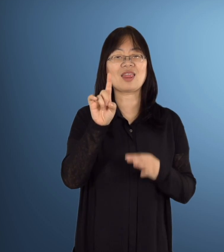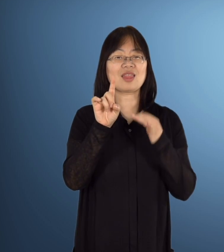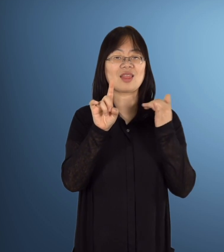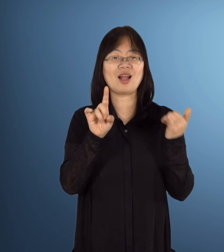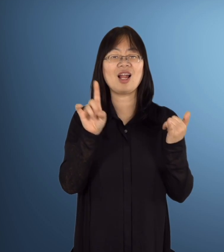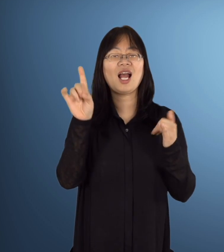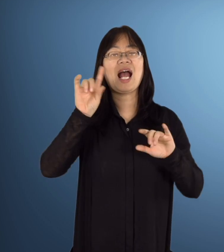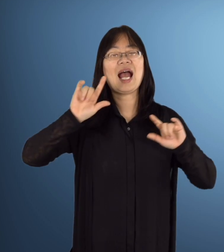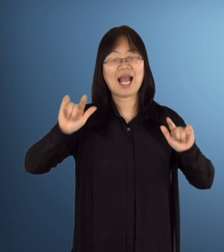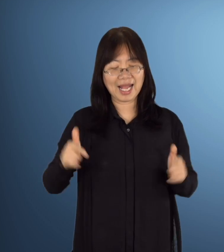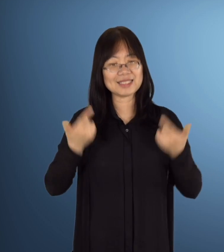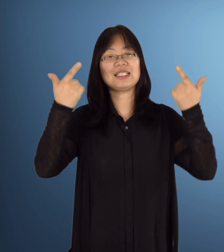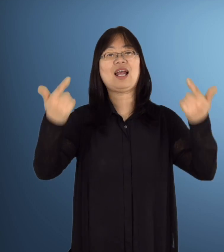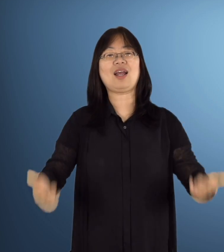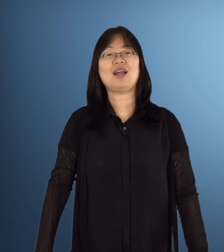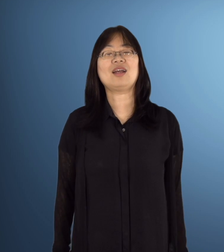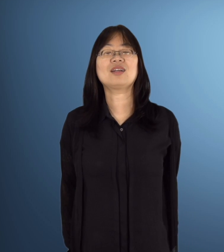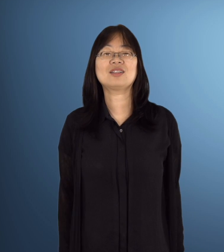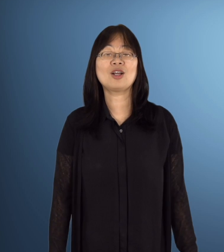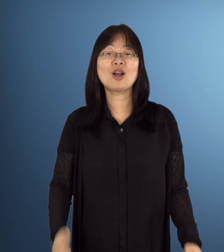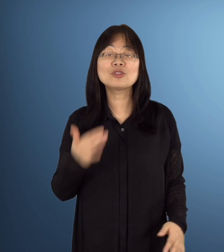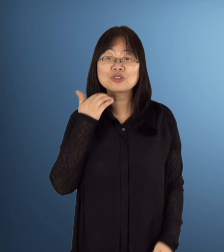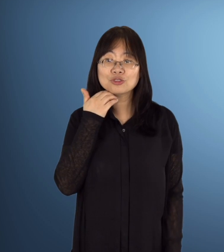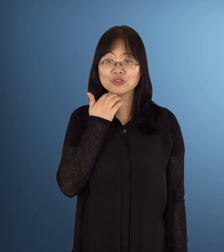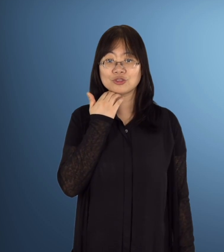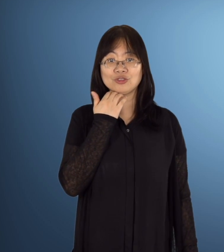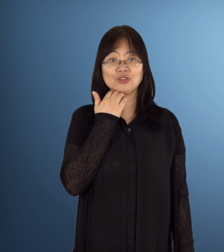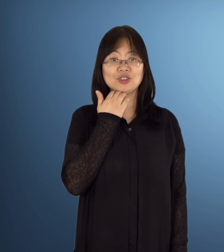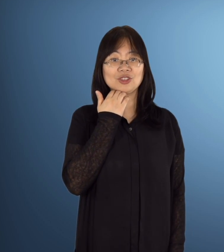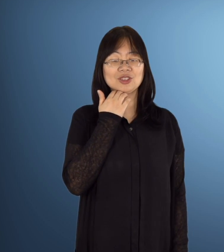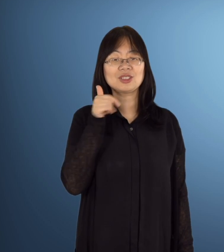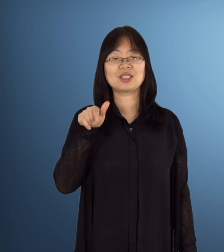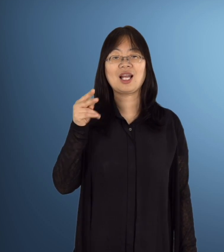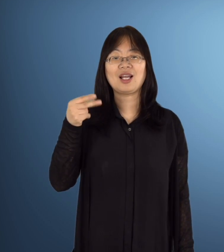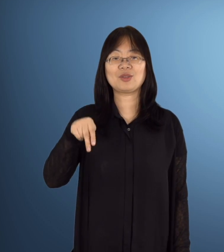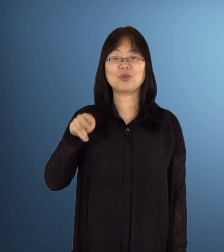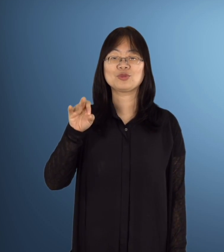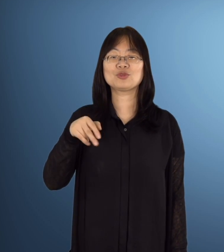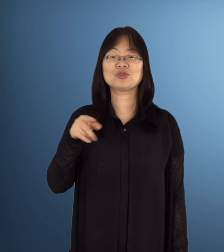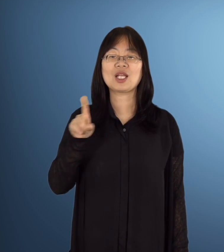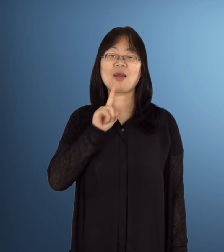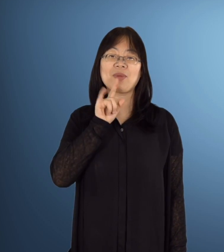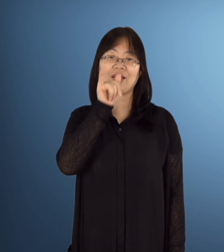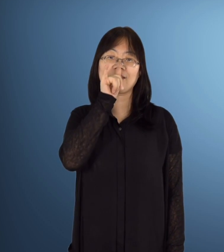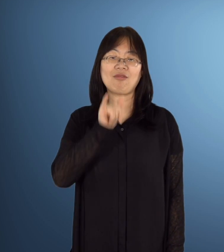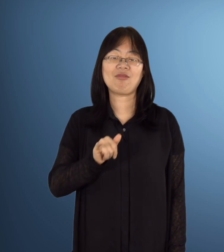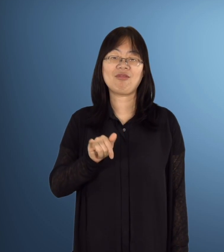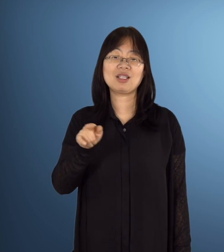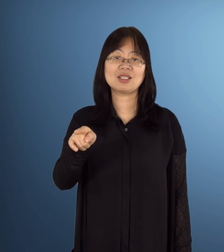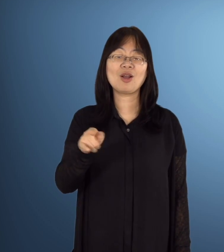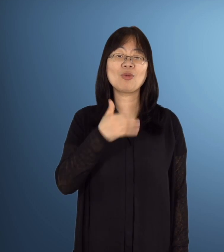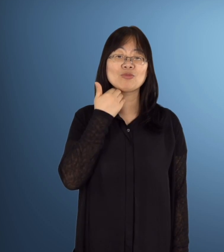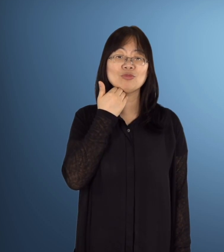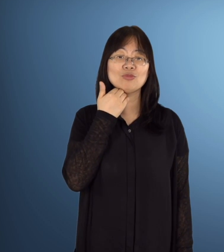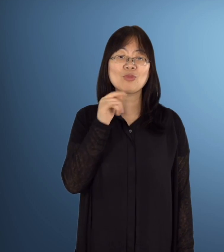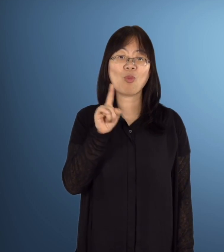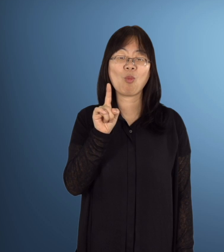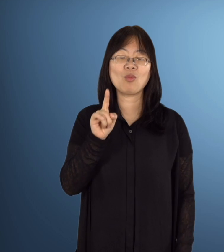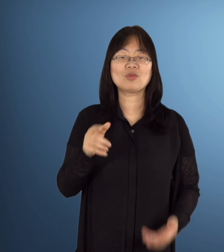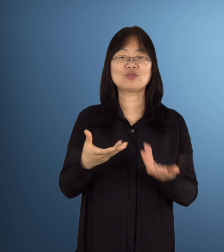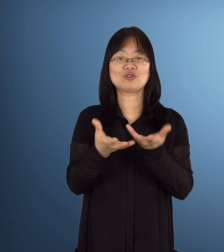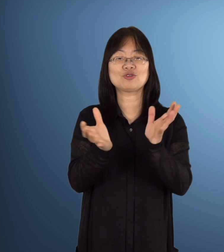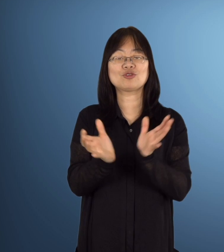하나는 아니다. 누구예요? 가룟 유다예요. 이 사람은 무슨